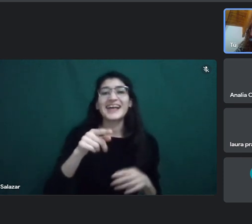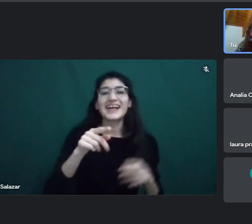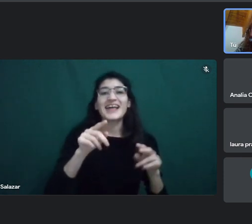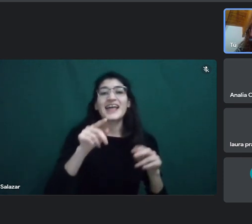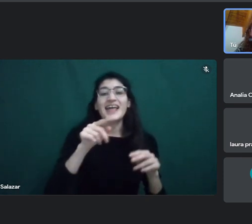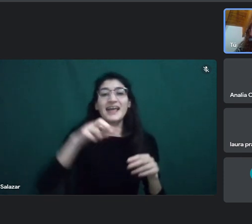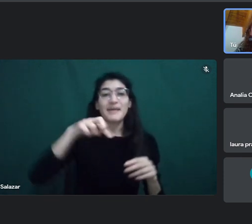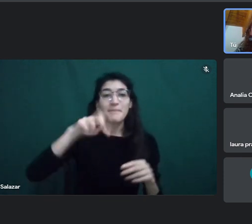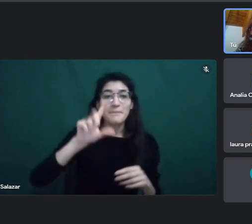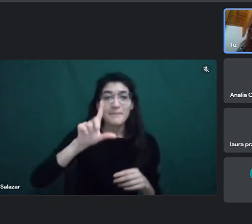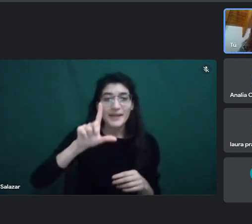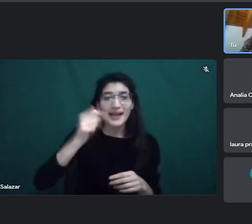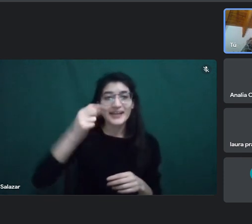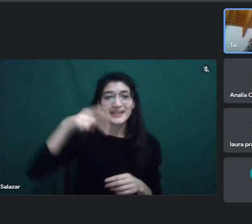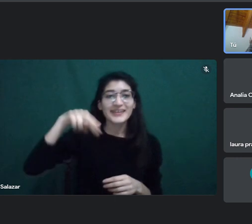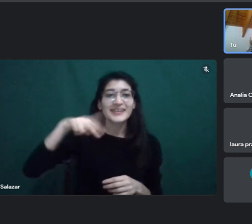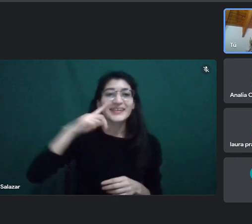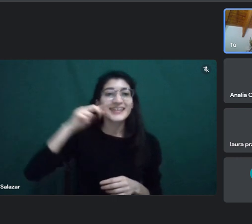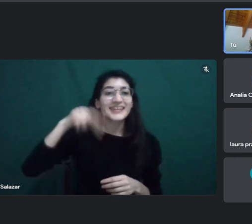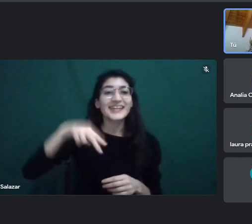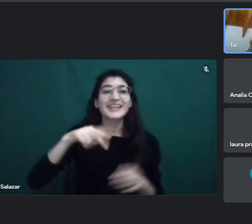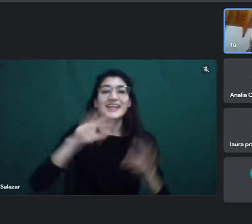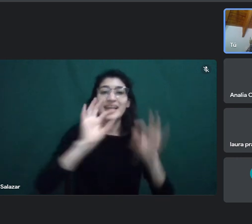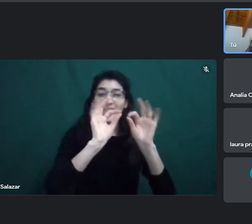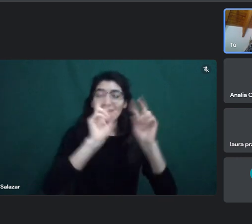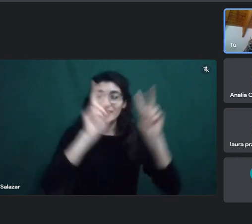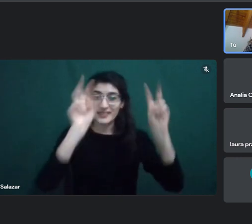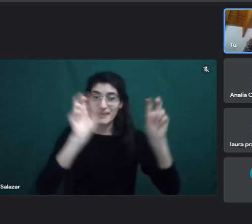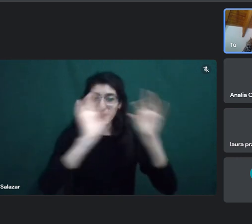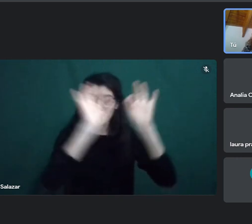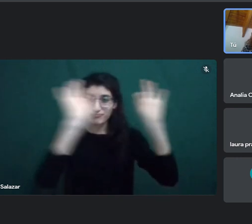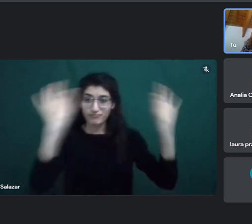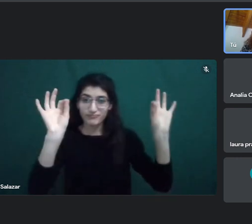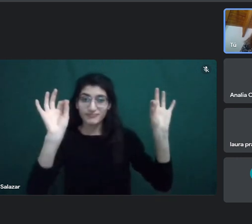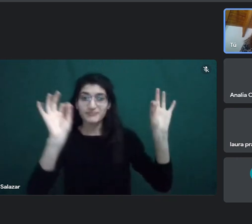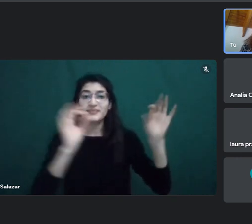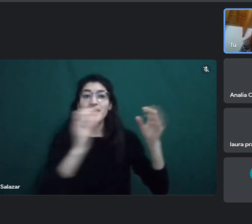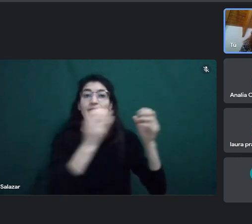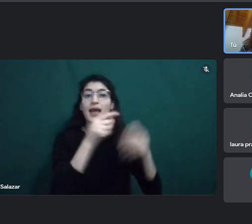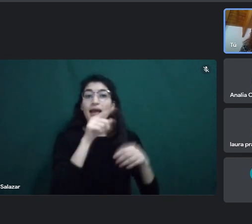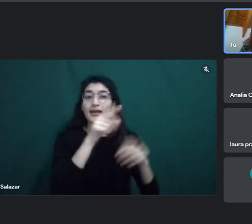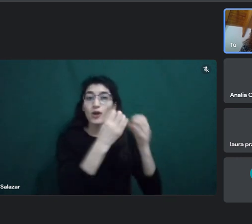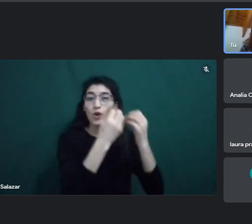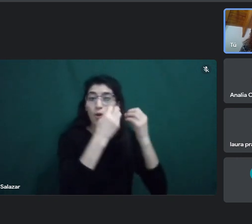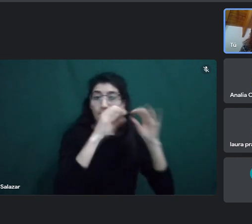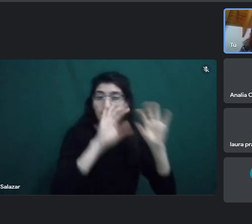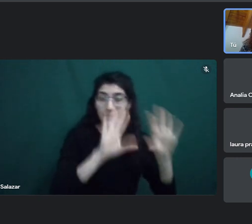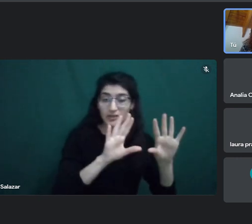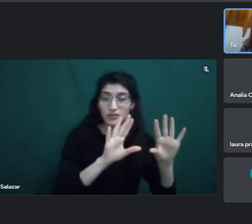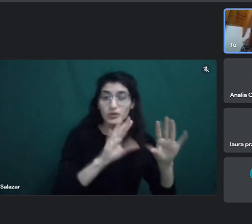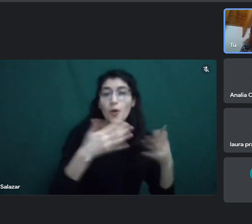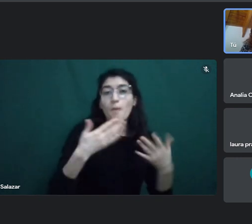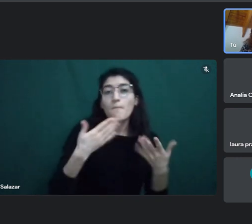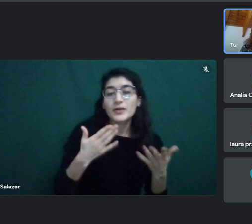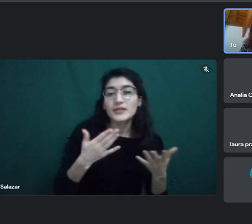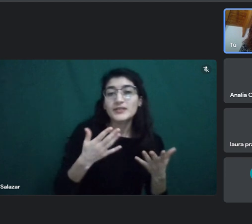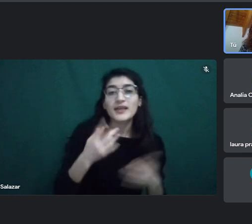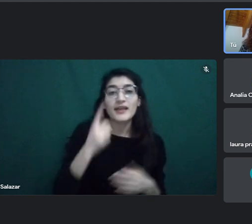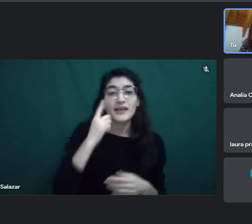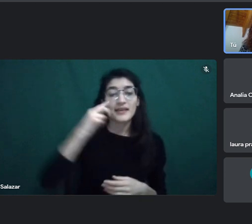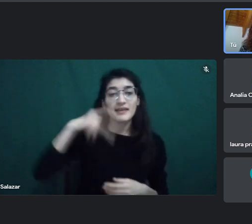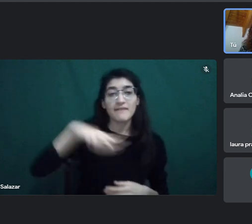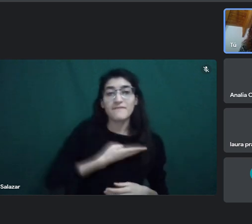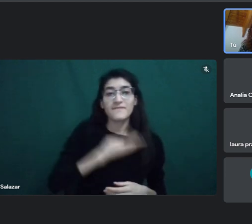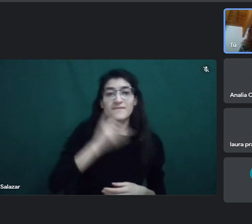qué? Porque está en el inicio, ¿sí? Puede ser infinitivo sustantivo núcleo, ¿sí?